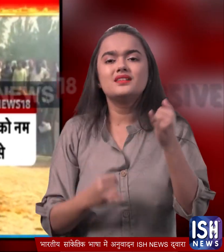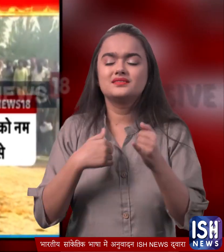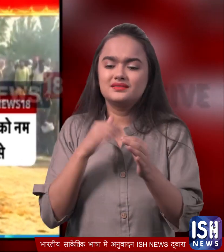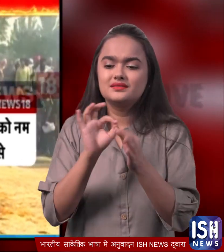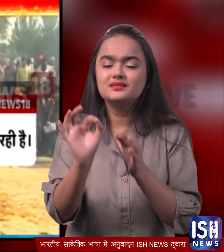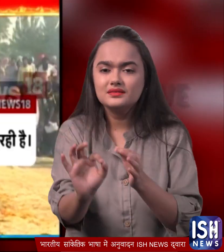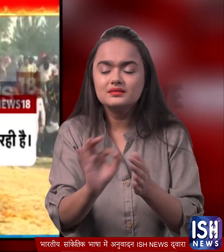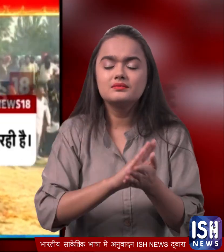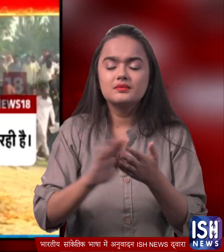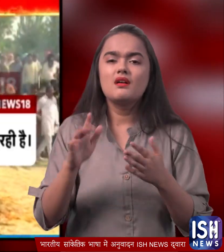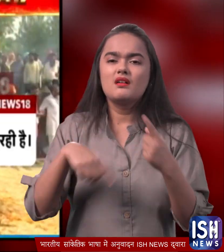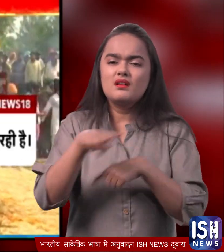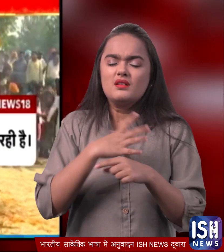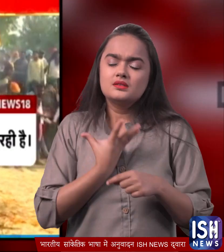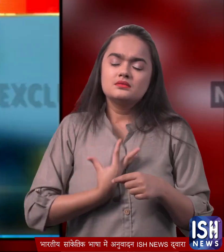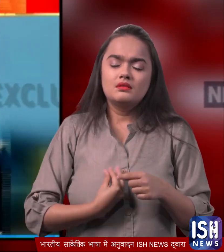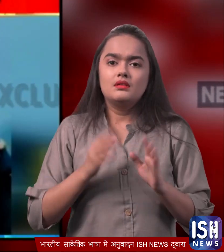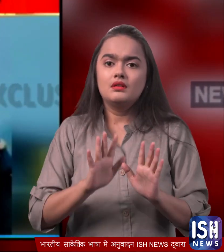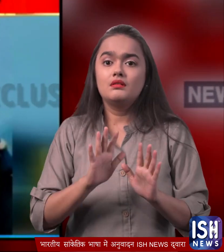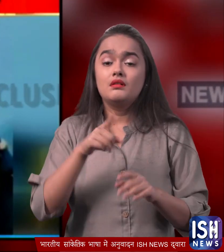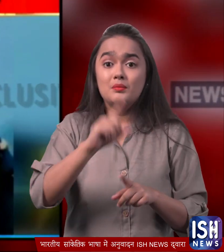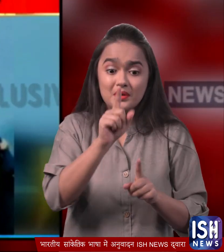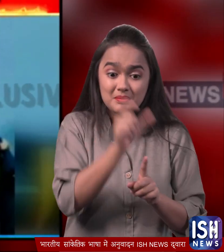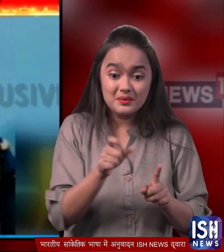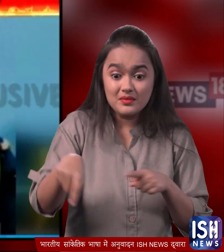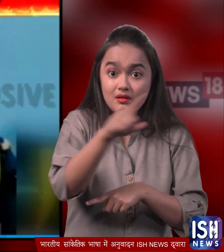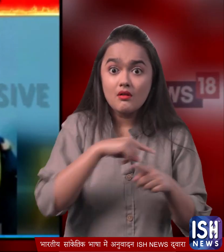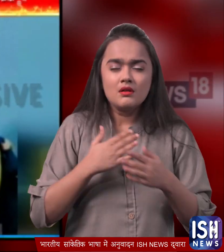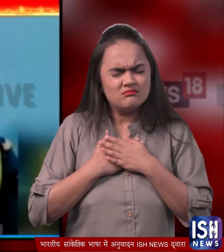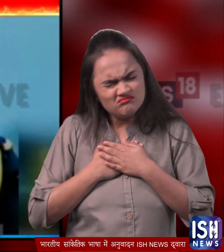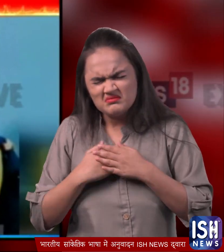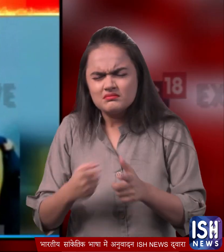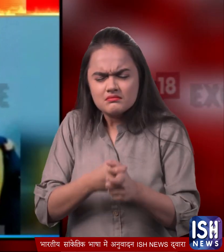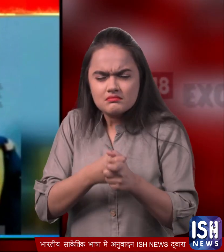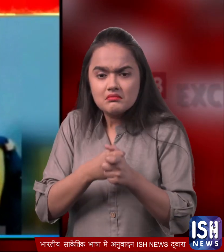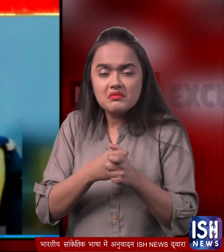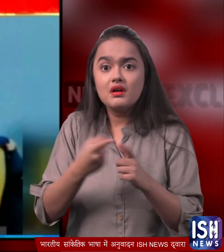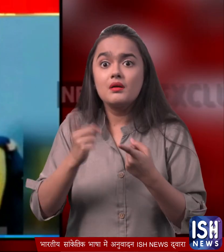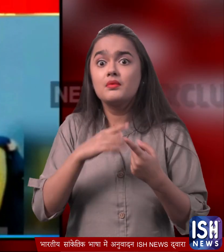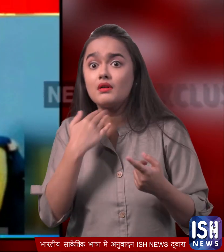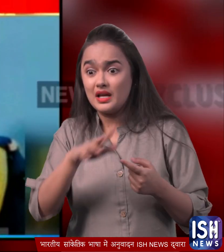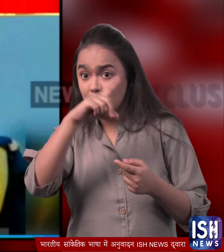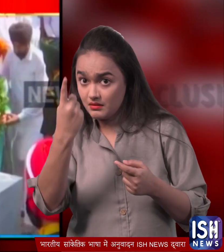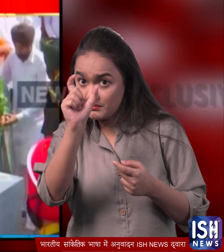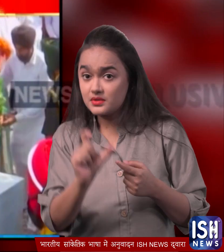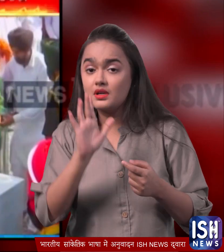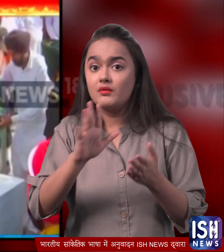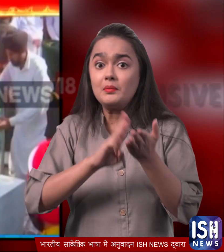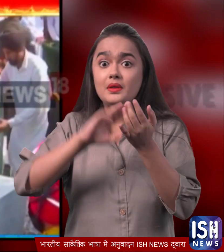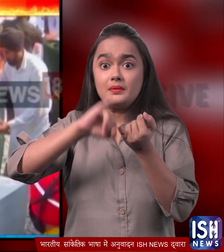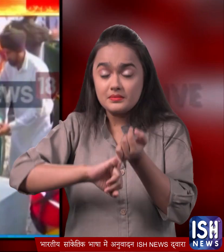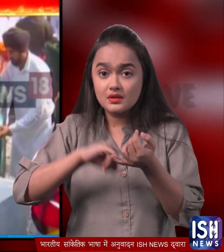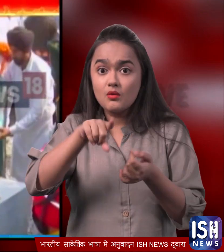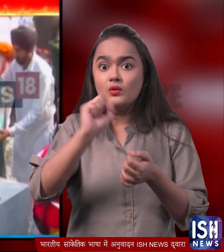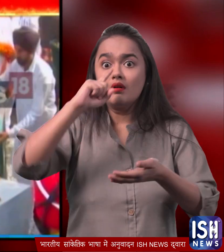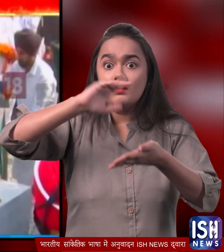अंतिम विदाई जो है वो नम आंखों के साथ दी जा रही है। देश के लिए कुर्बानी देने वाले जवानों में गुरदासपुर के मनदीप सिंह का नाम भी है, जिनके अंतिम